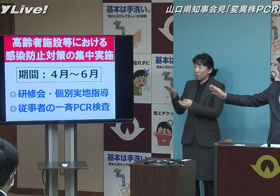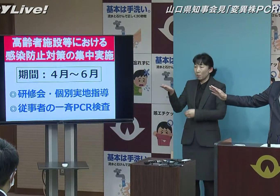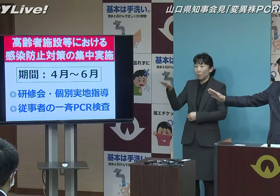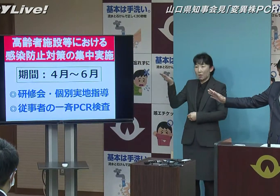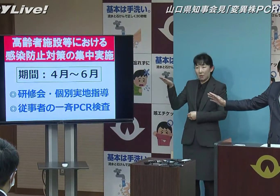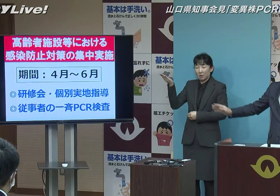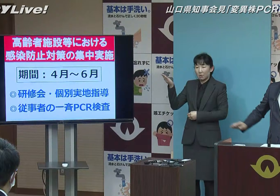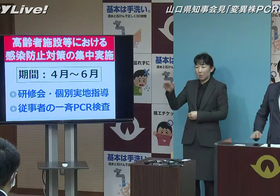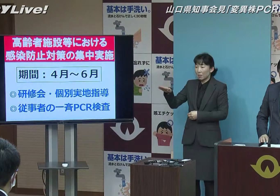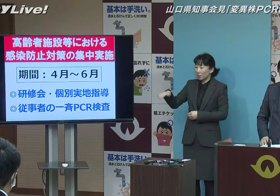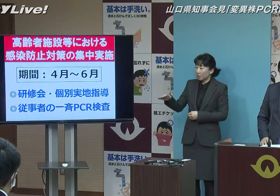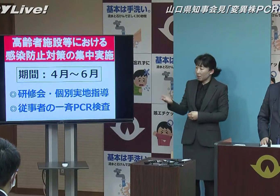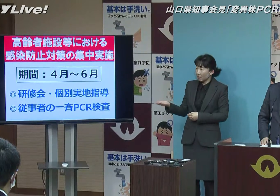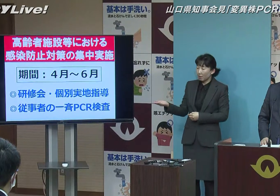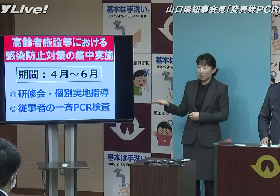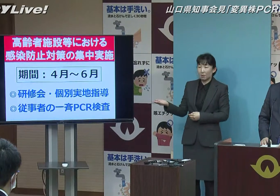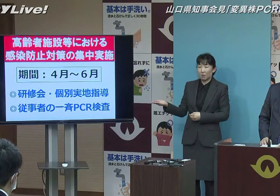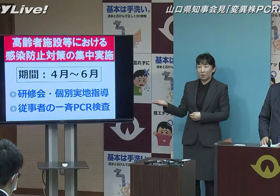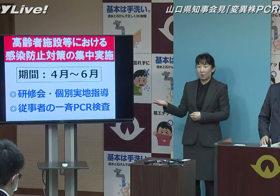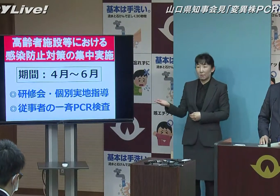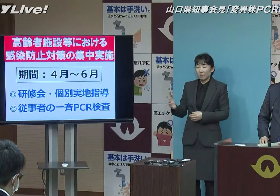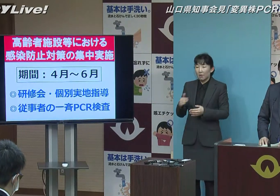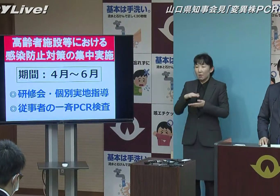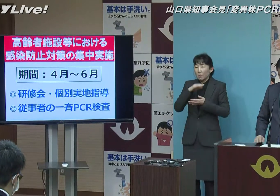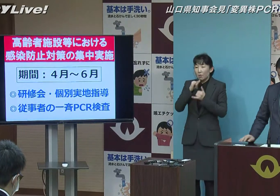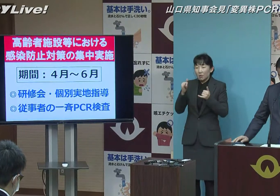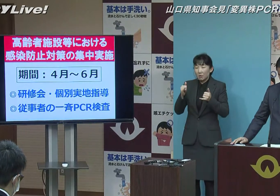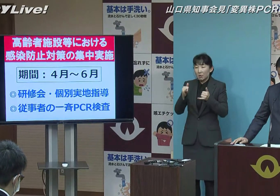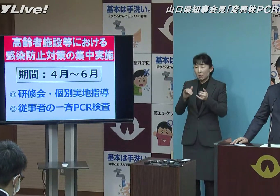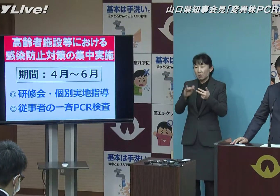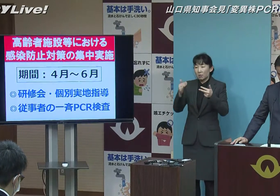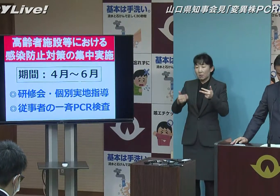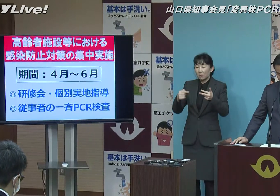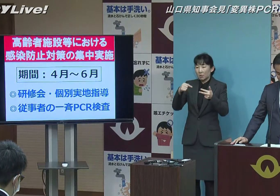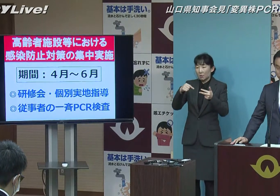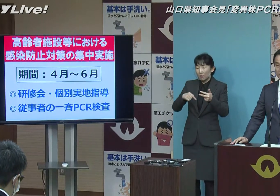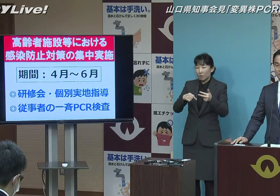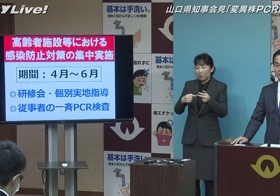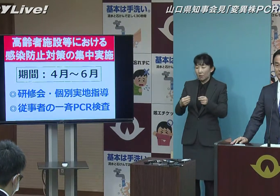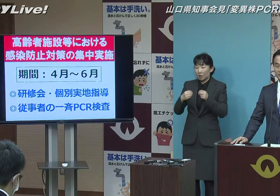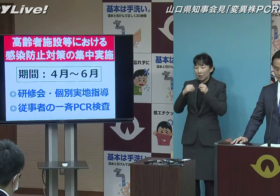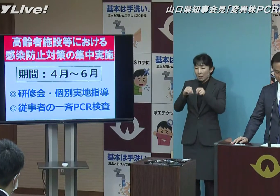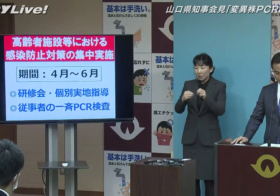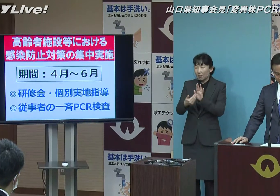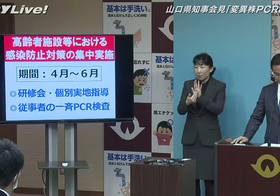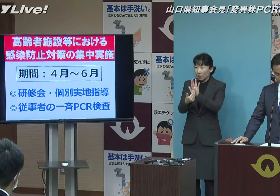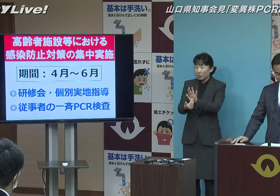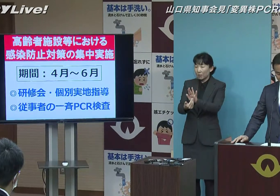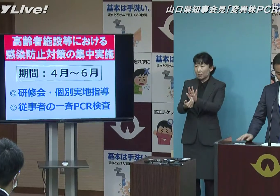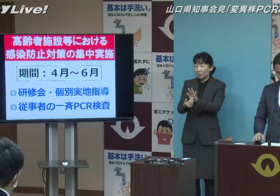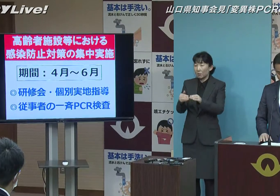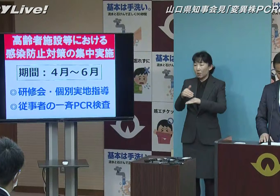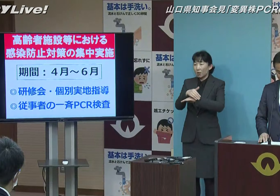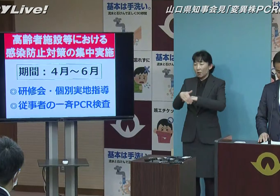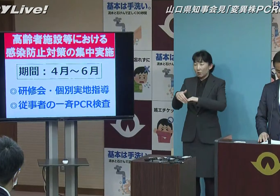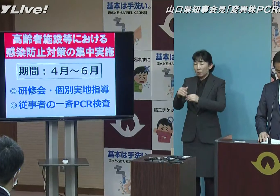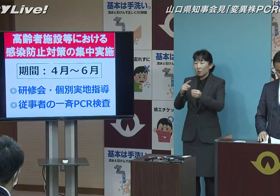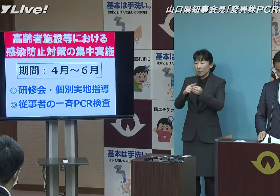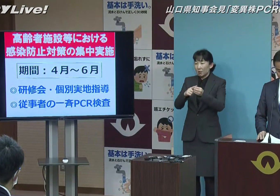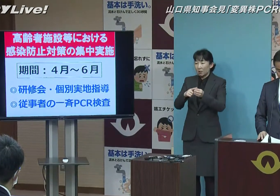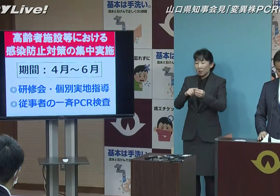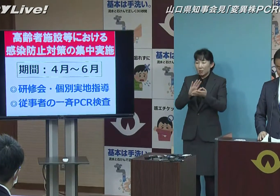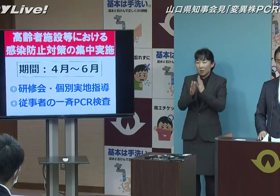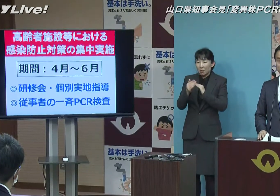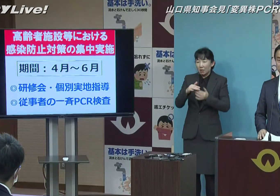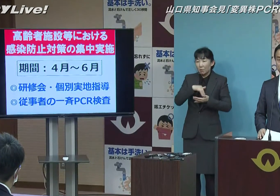ね。それから下の方でありますけれども、高齢者施設における感染拡大防止を図る観点から、県内の高齢者施設等